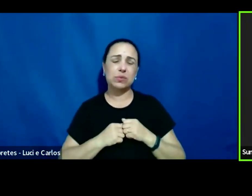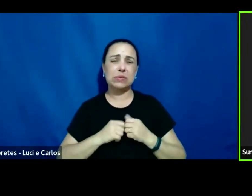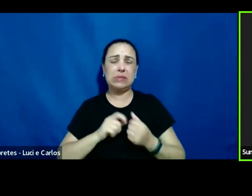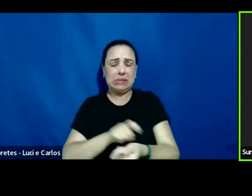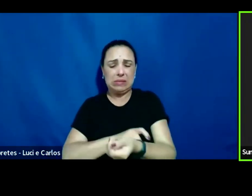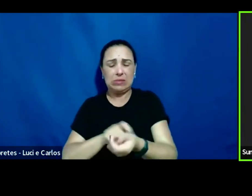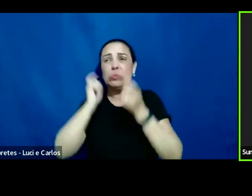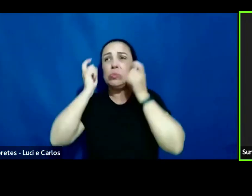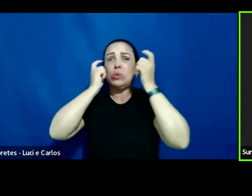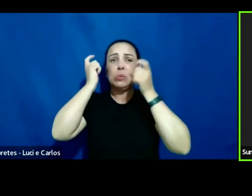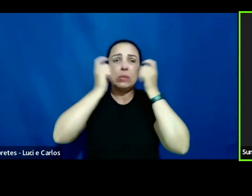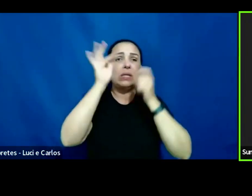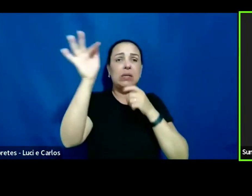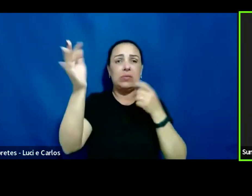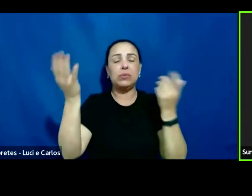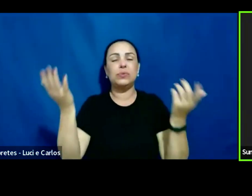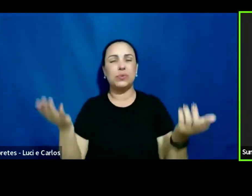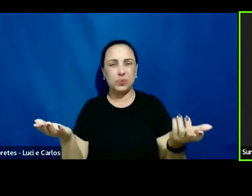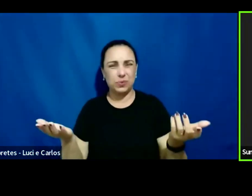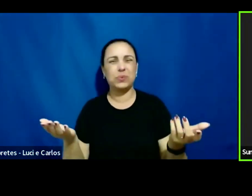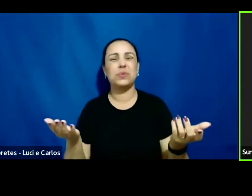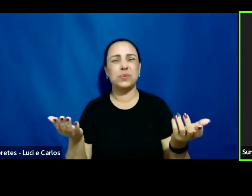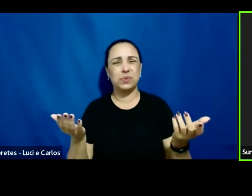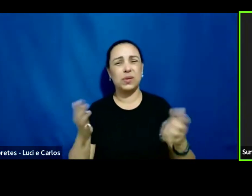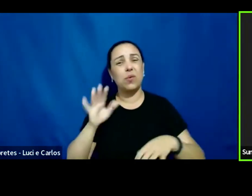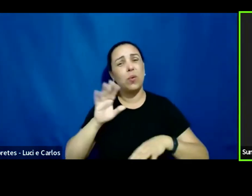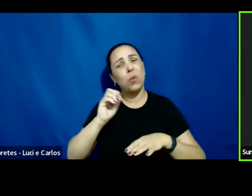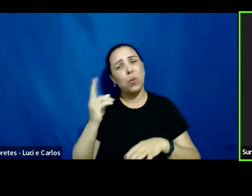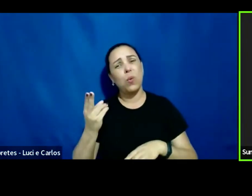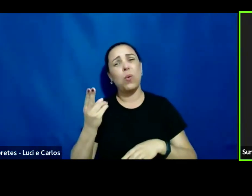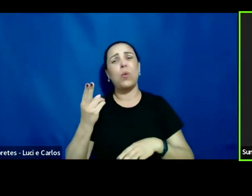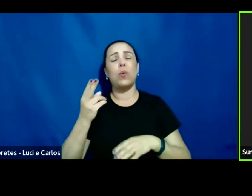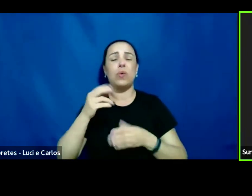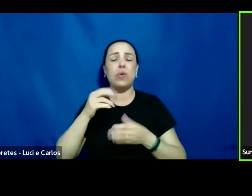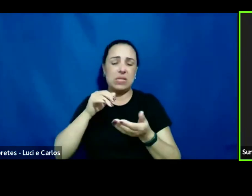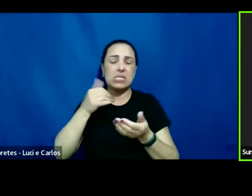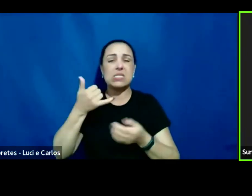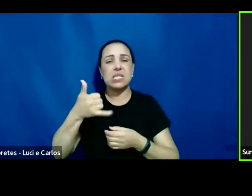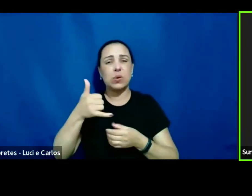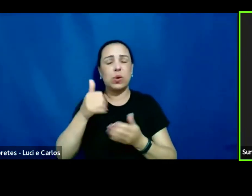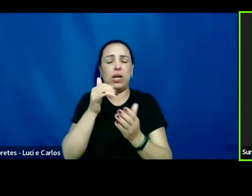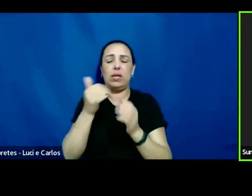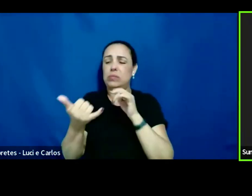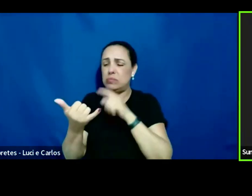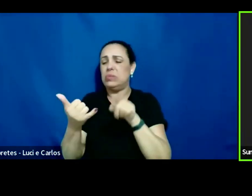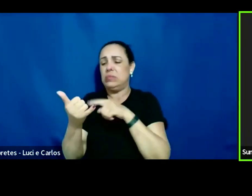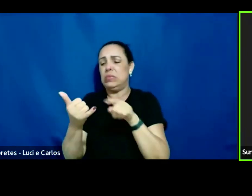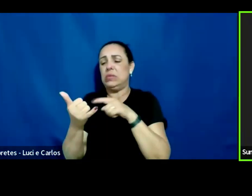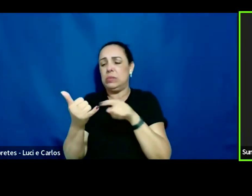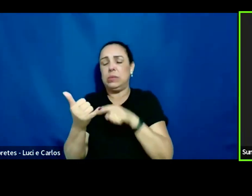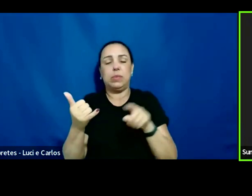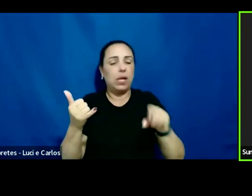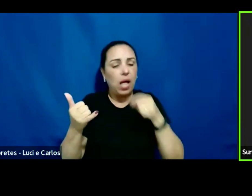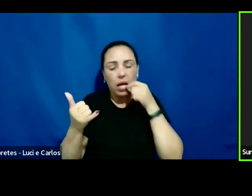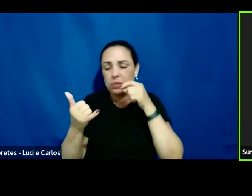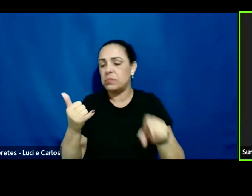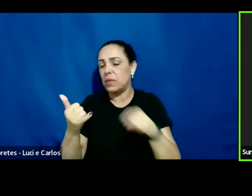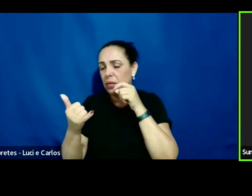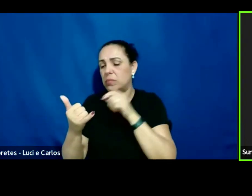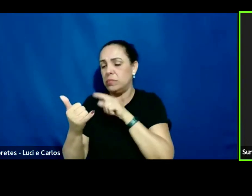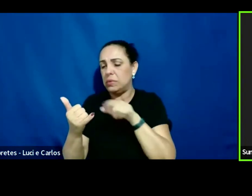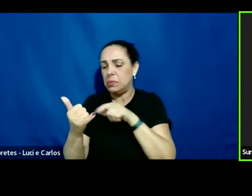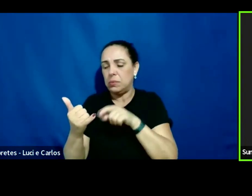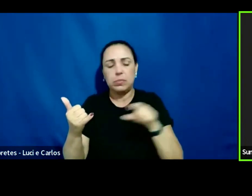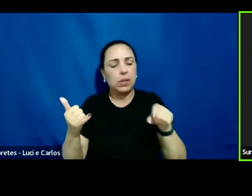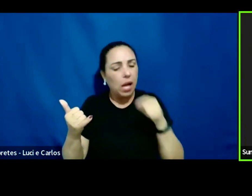no celular. Aprecie a comida. Isso é fundamental. Tá? Então, a prática da dieta anti-inflamatória,